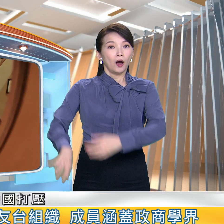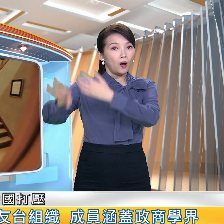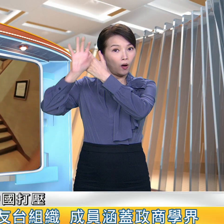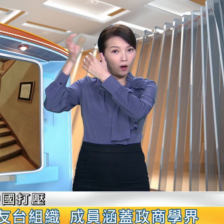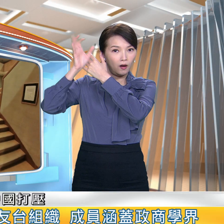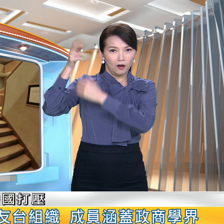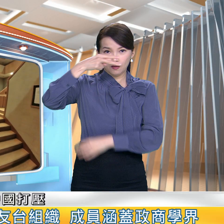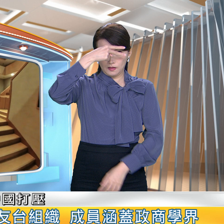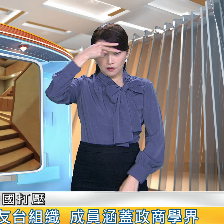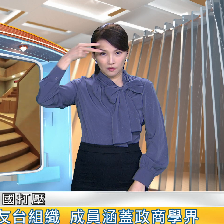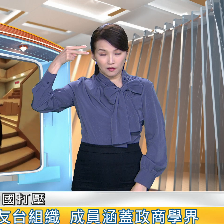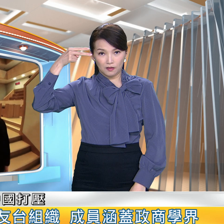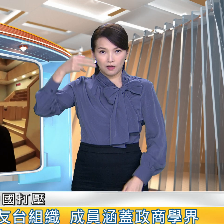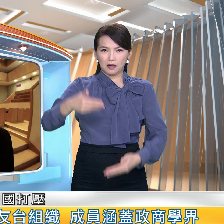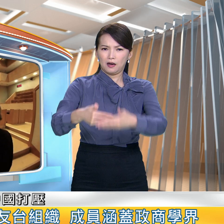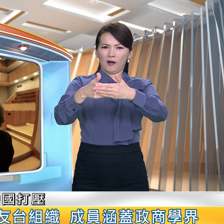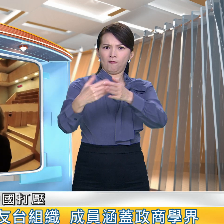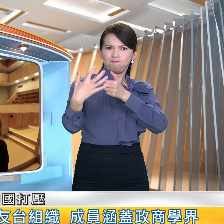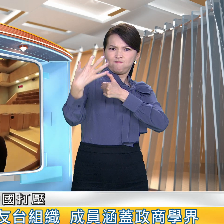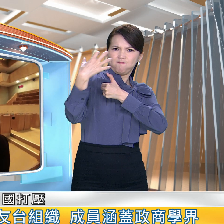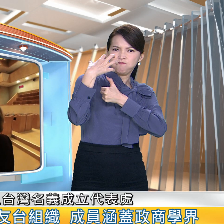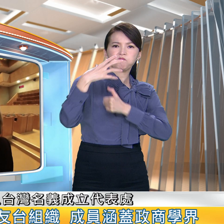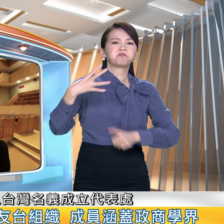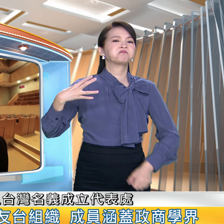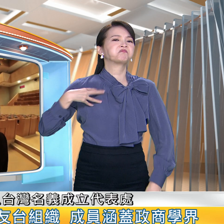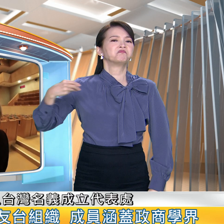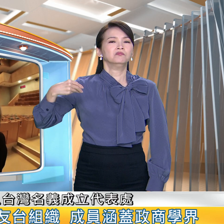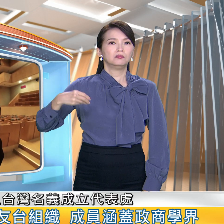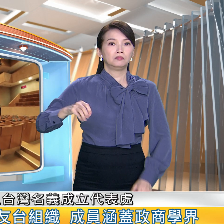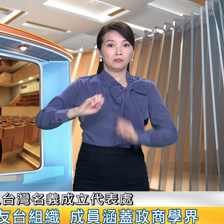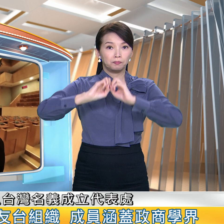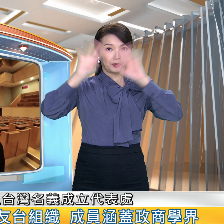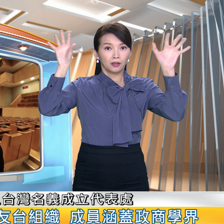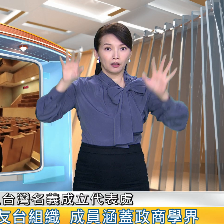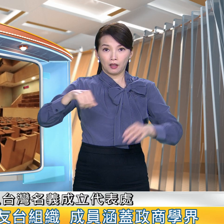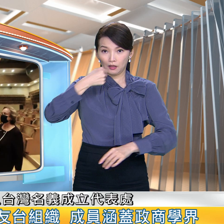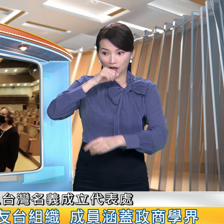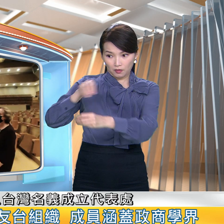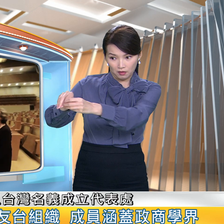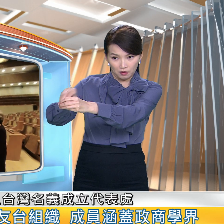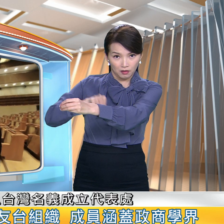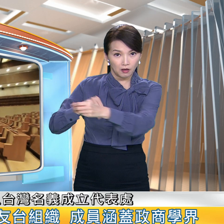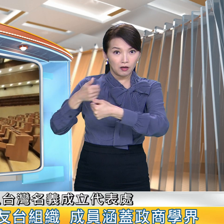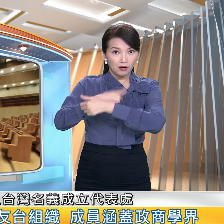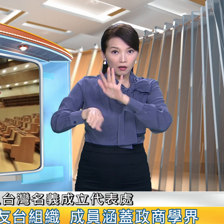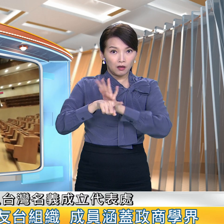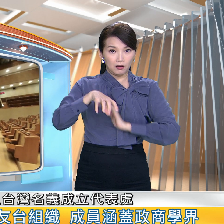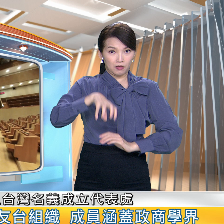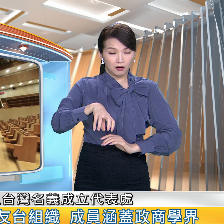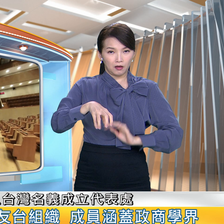立陶宛不为中国打压，宣布让我国以台湾的名义成立代表